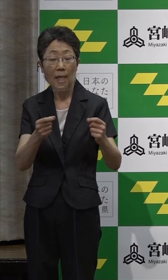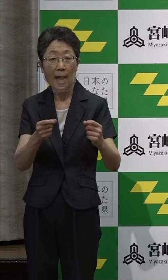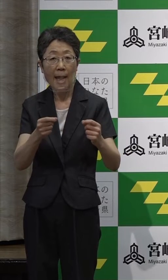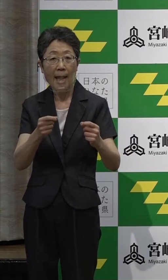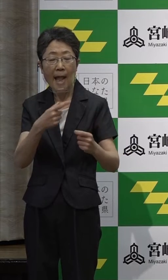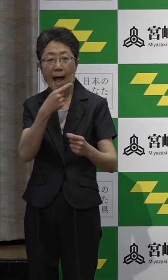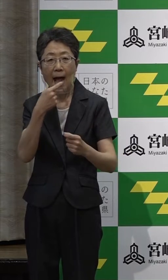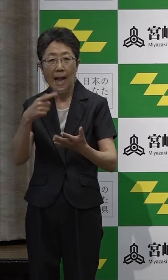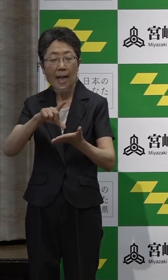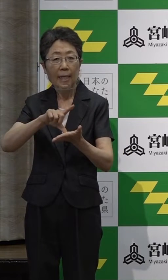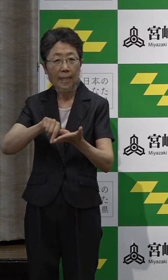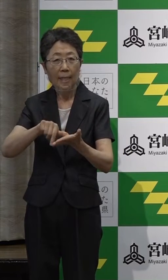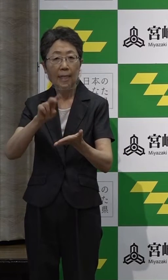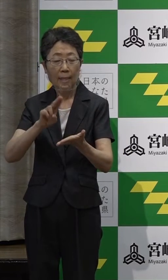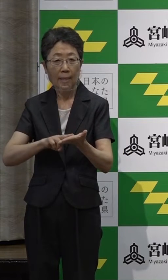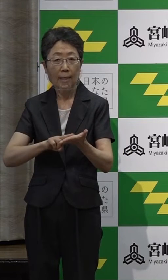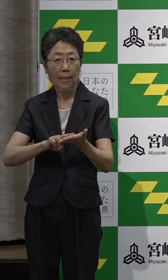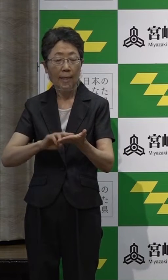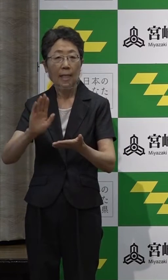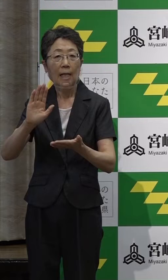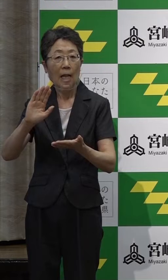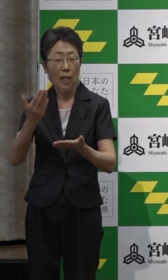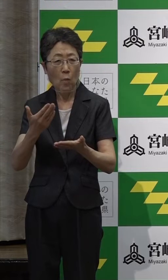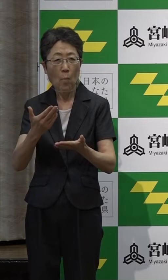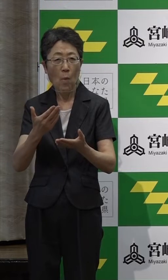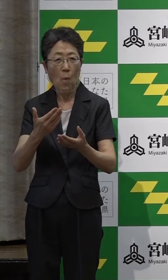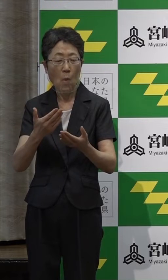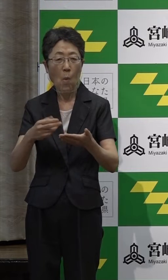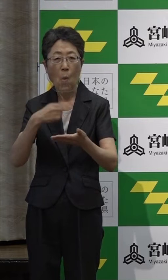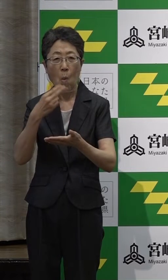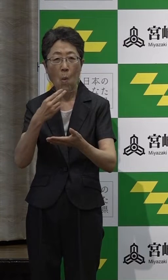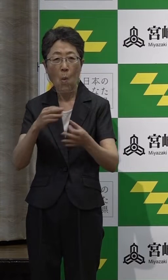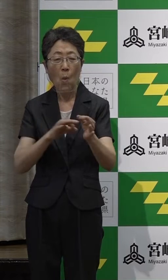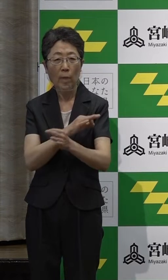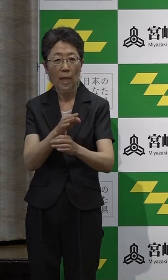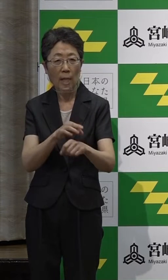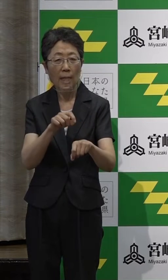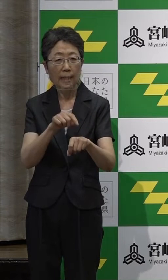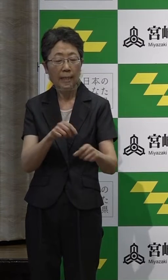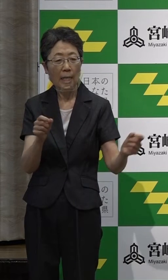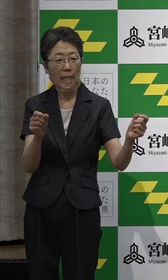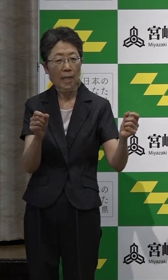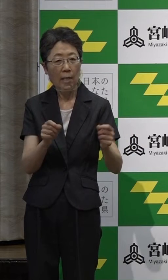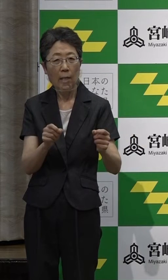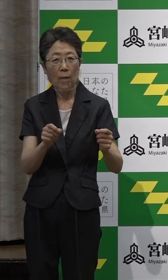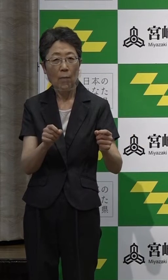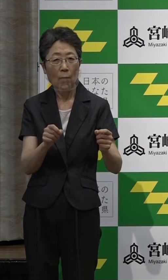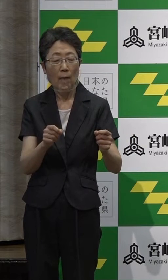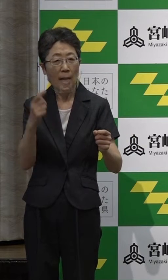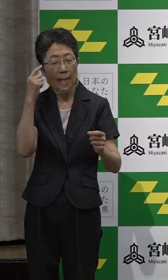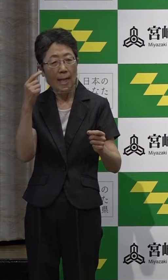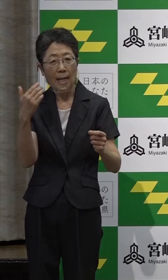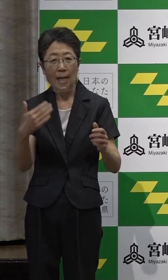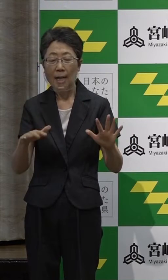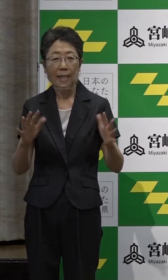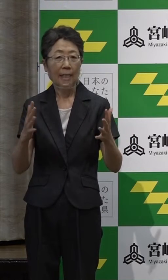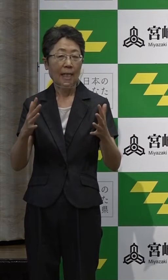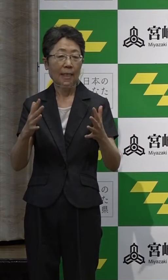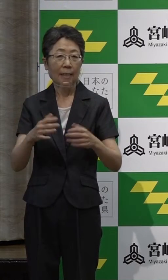えておりますが、時短要請については今の段階ではまだ状況を見ているということになります。 分かりました。あと